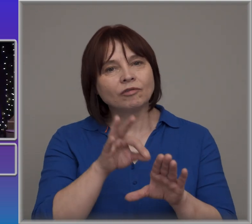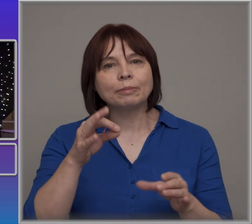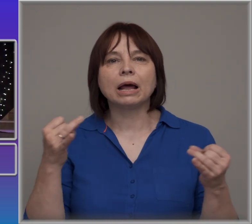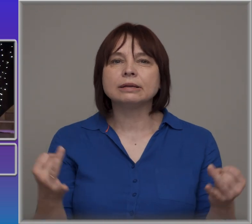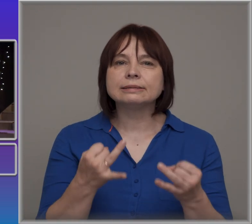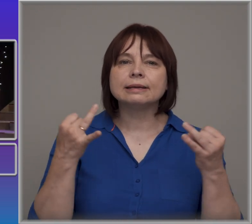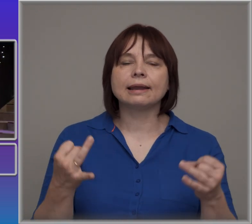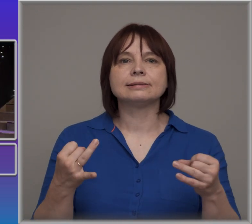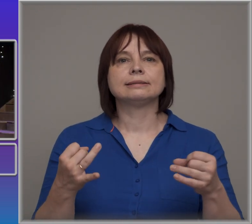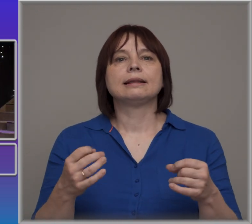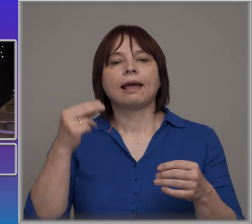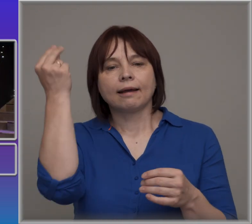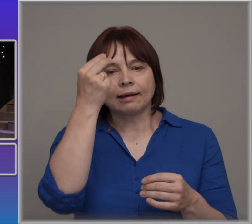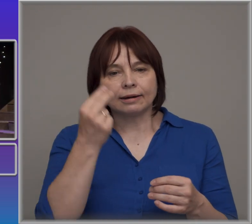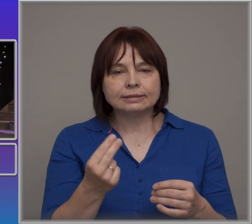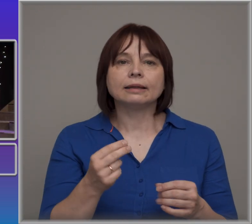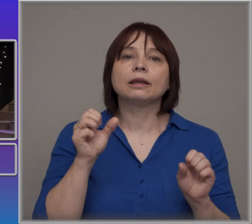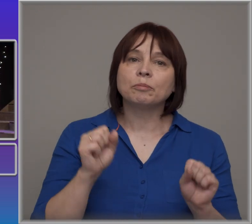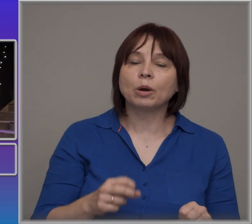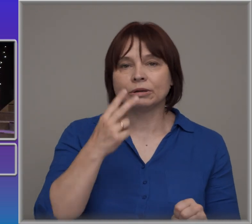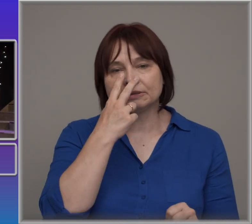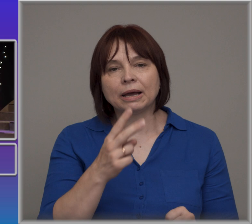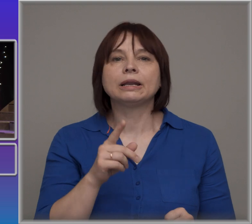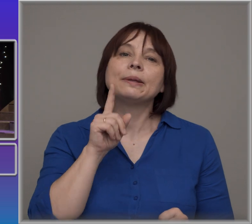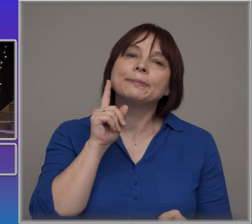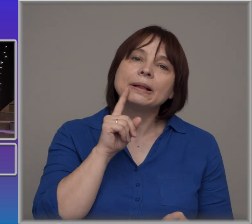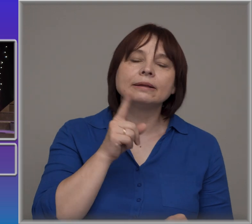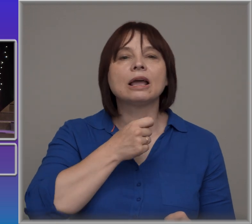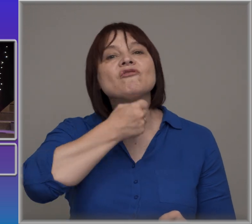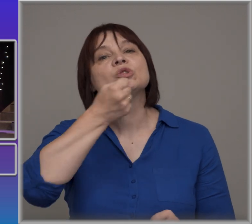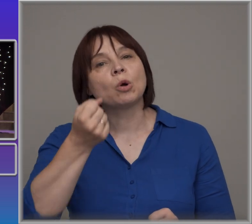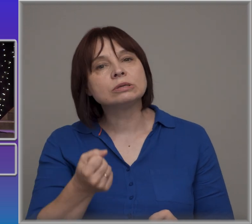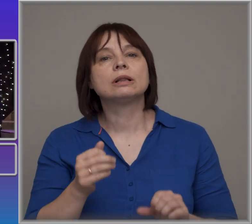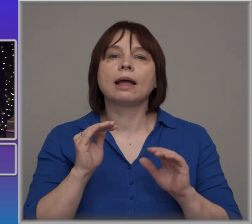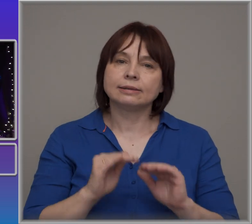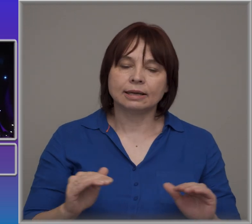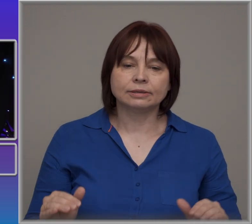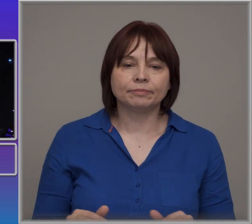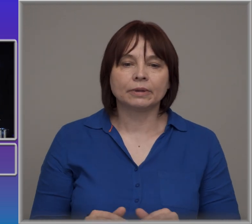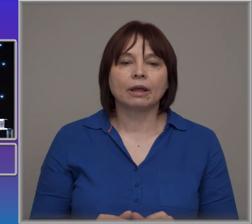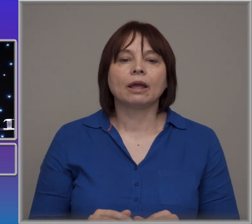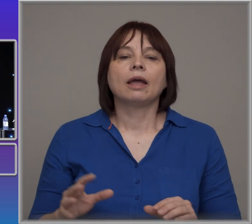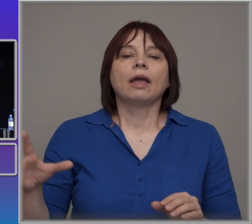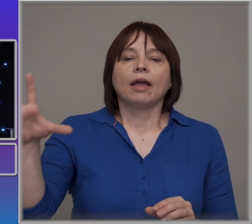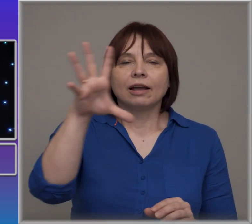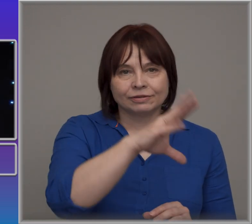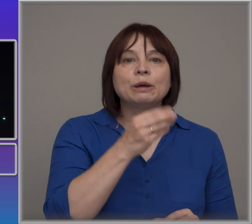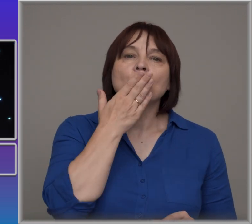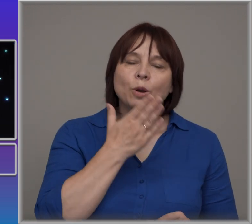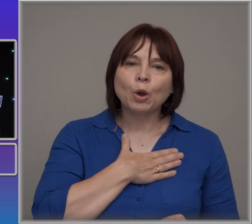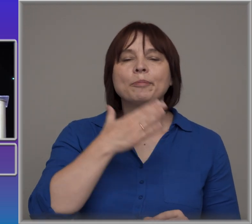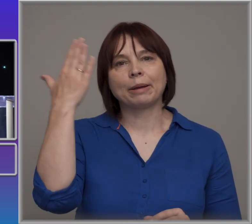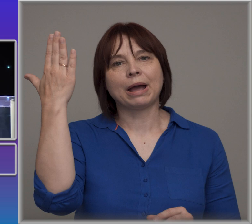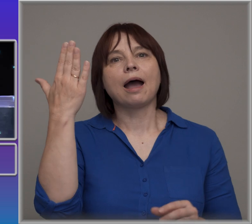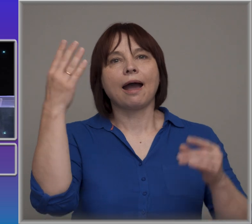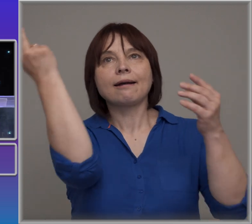эпитетами, терминами, которые относятся к профессиональной деятельности. И мы сегодня будем говорить о профессиональной деятельности, мы